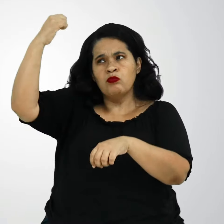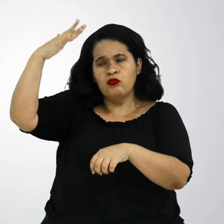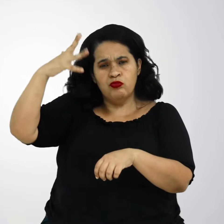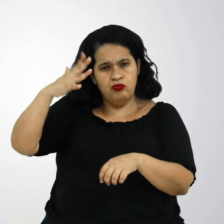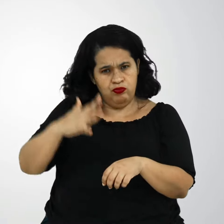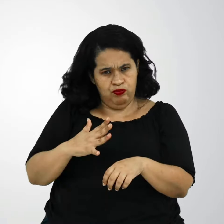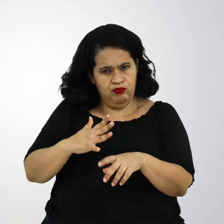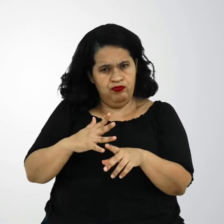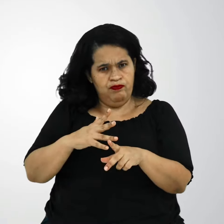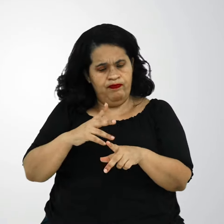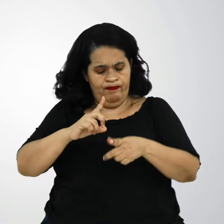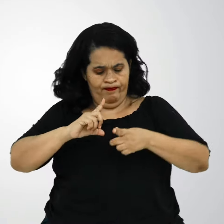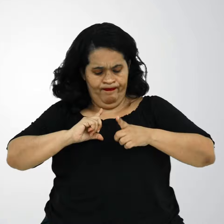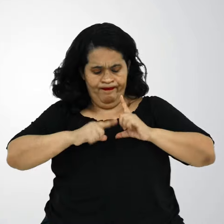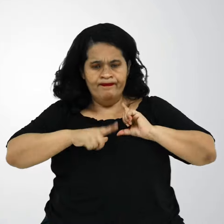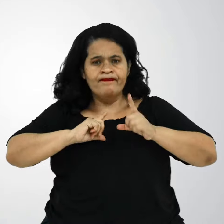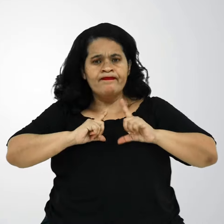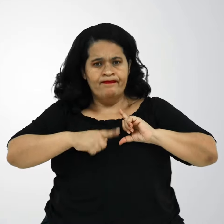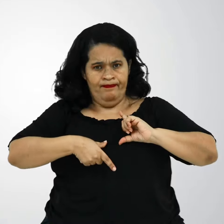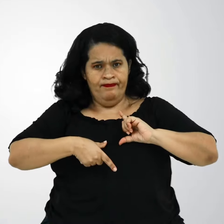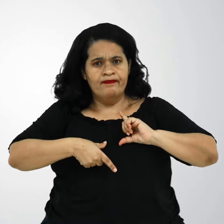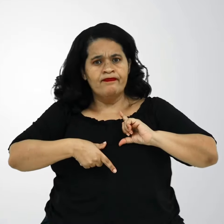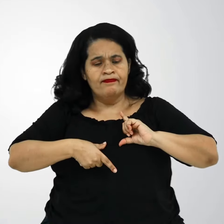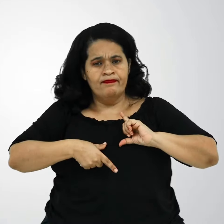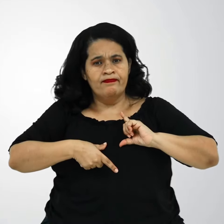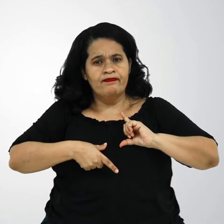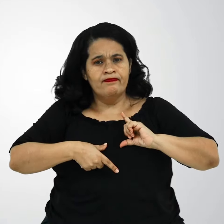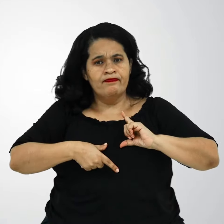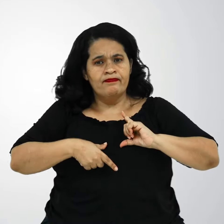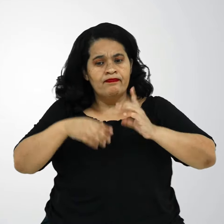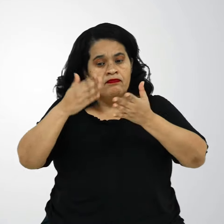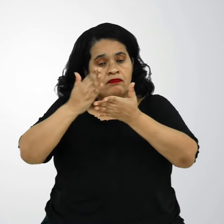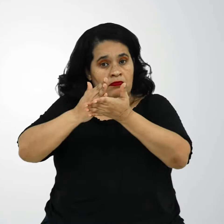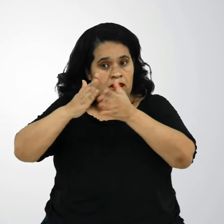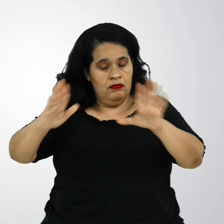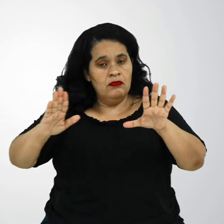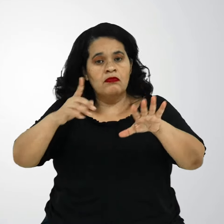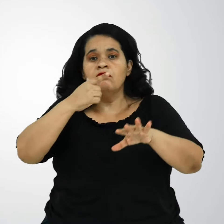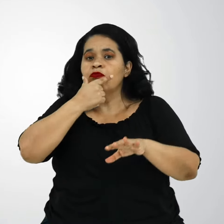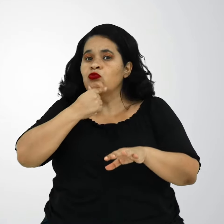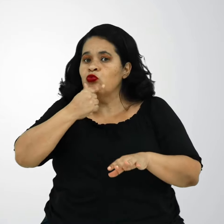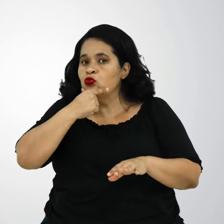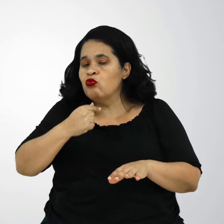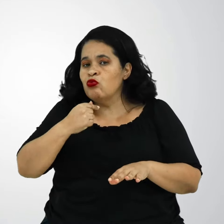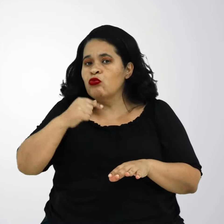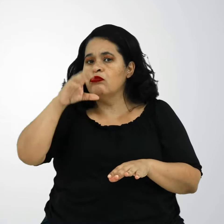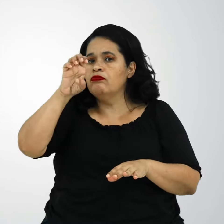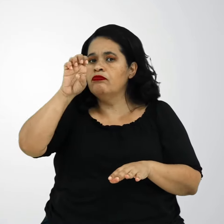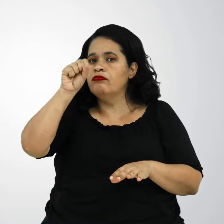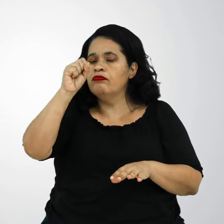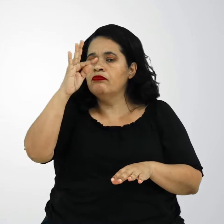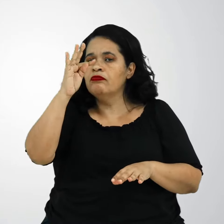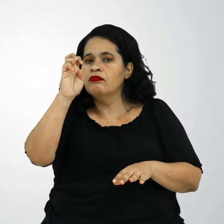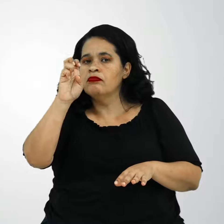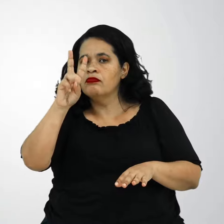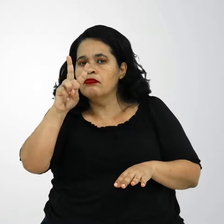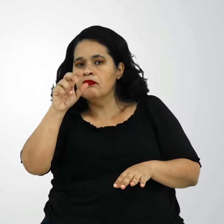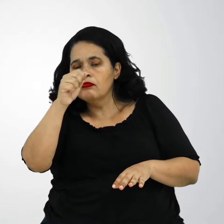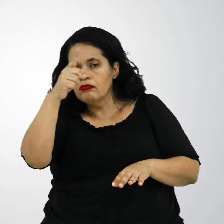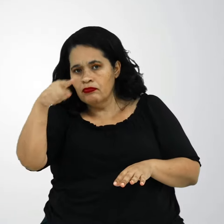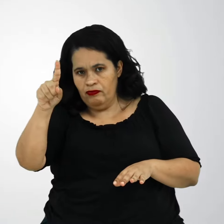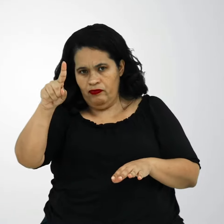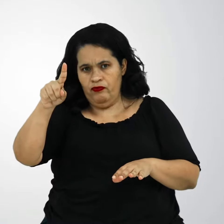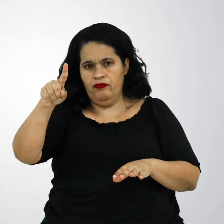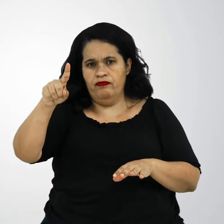nação, se cumpre ali em Estevão. A ideia de que até Estevão a nação de Israel